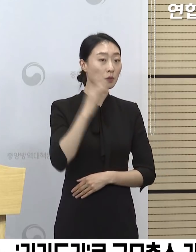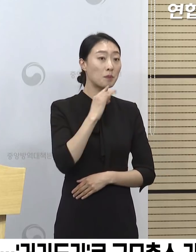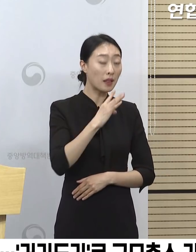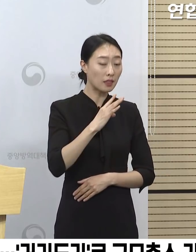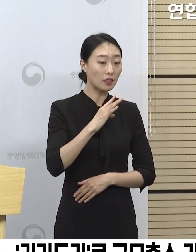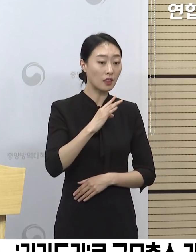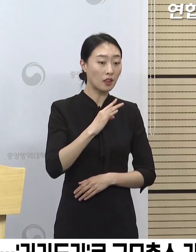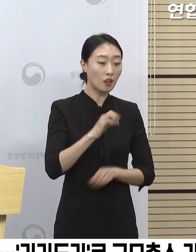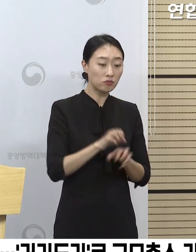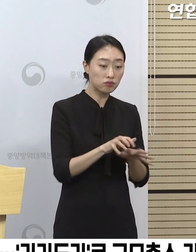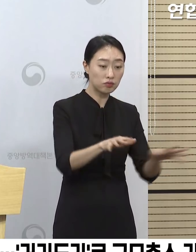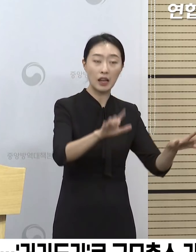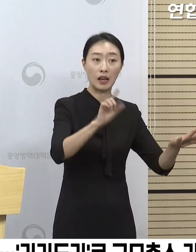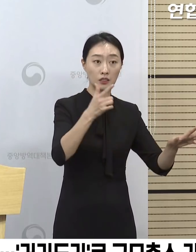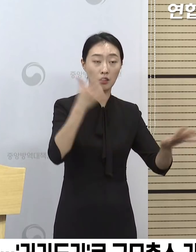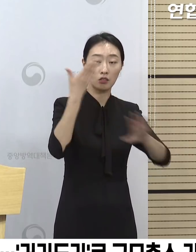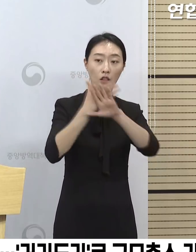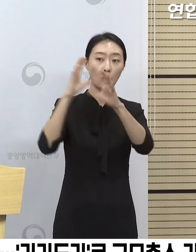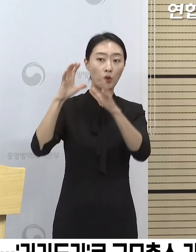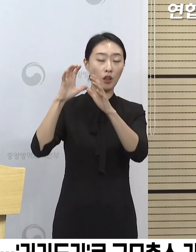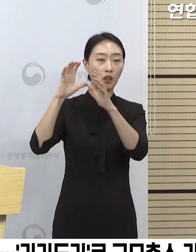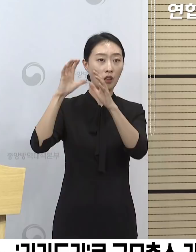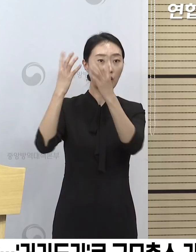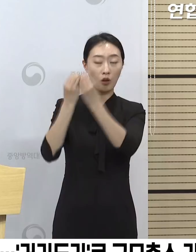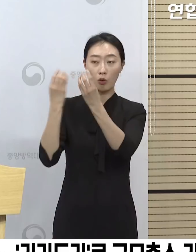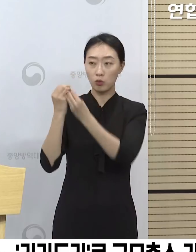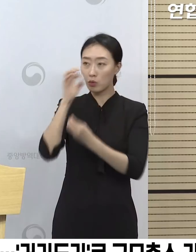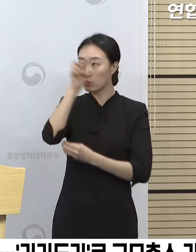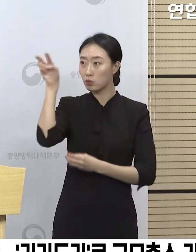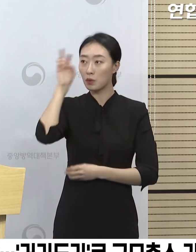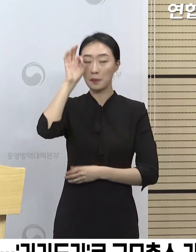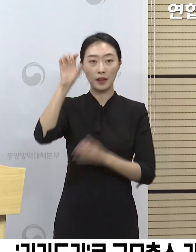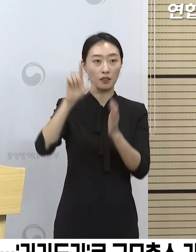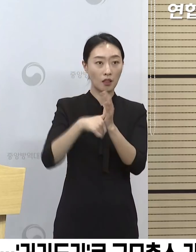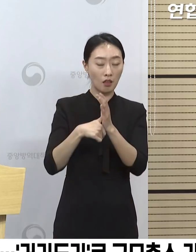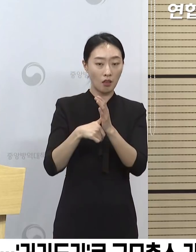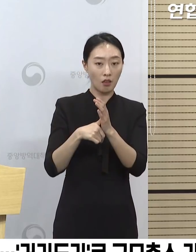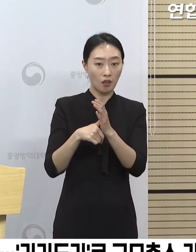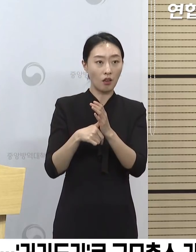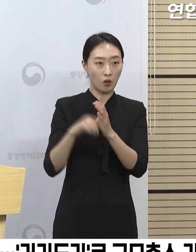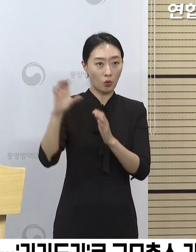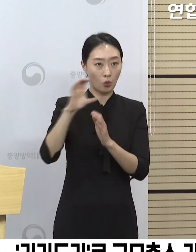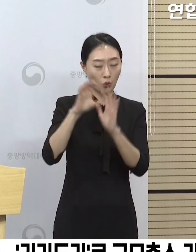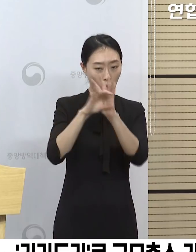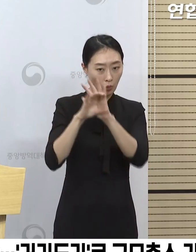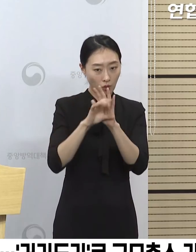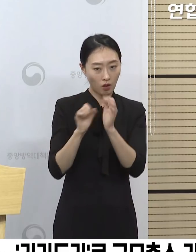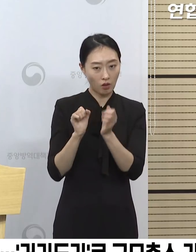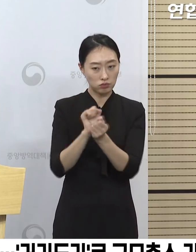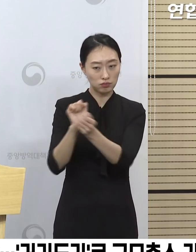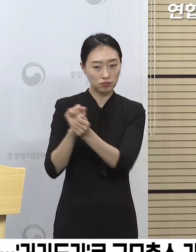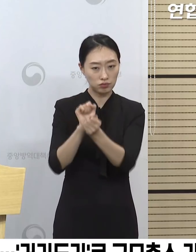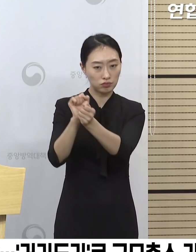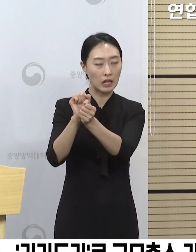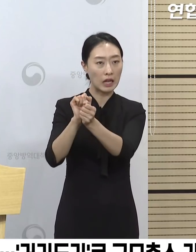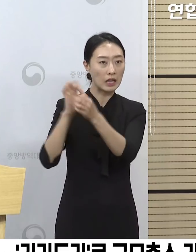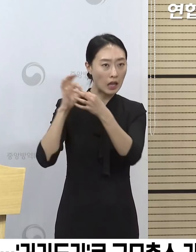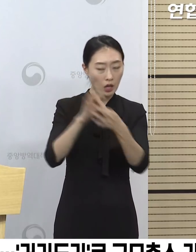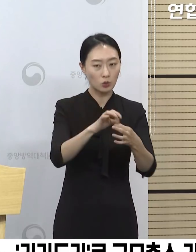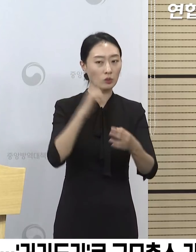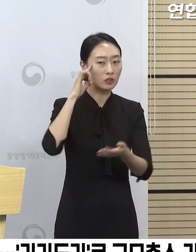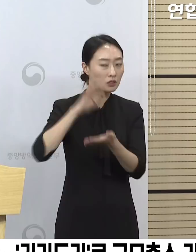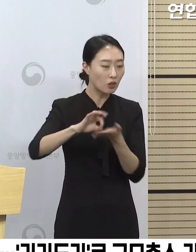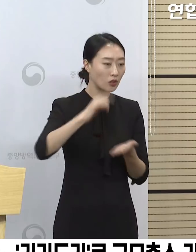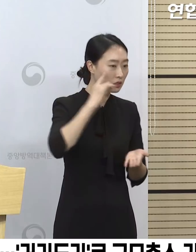유행 상황이 아니라 해외에서의 유행 상황도 같이 위험도를 봐야 되는 상황이기 때문에